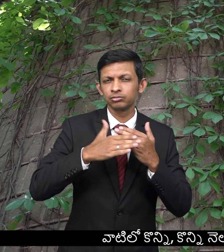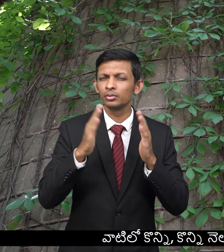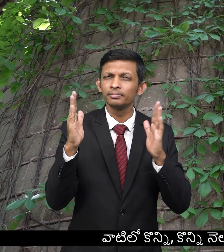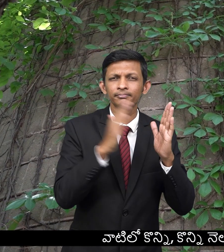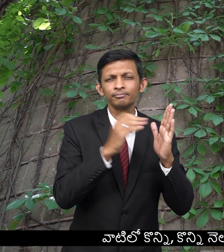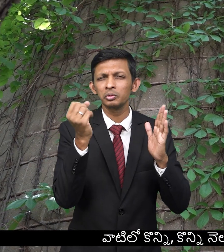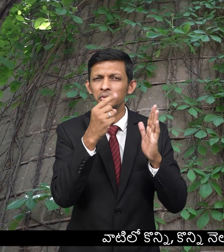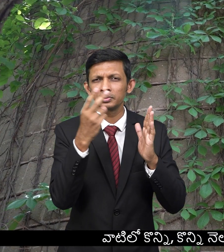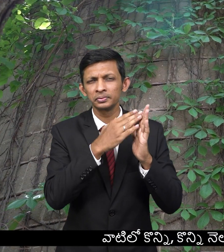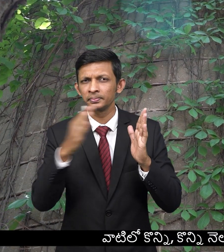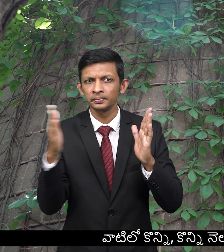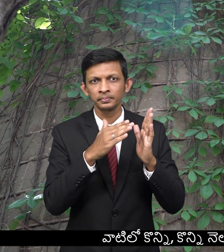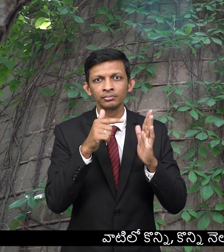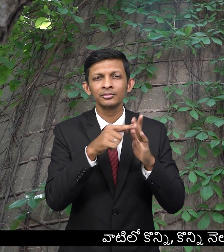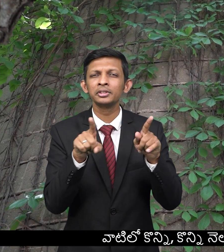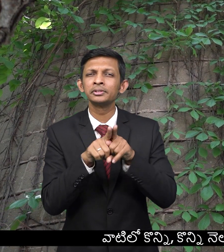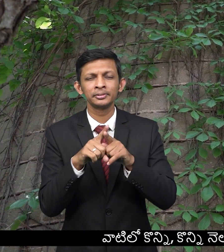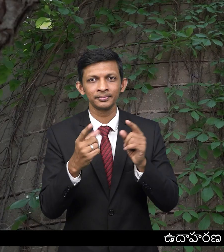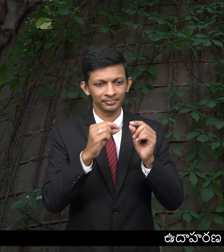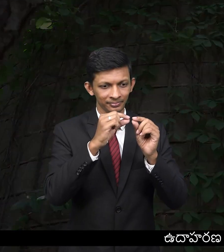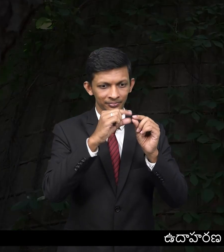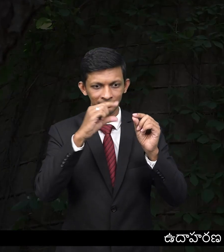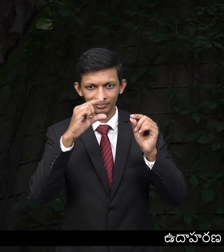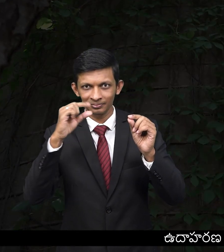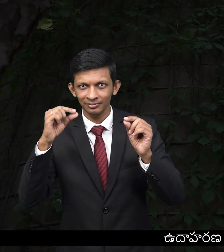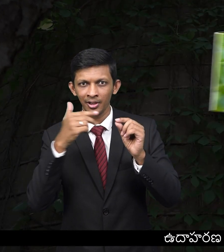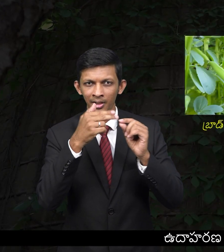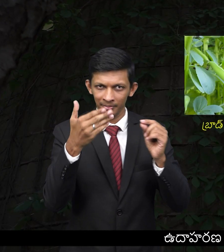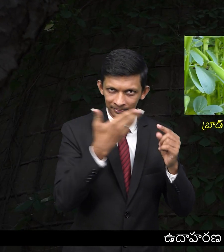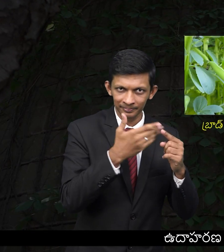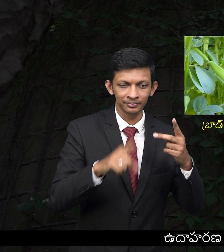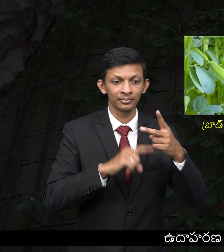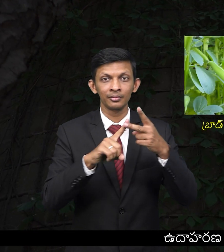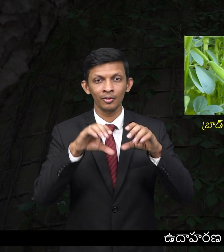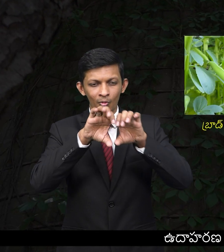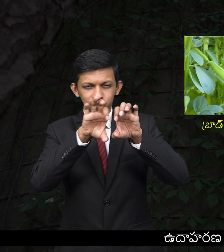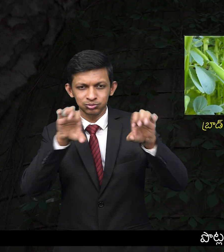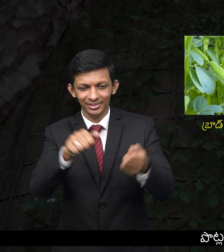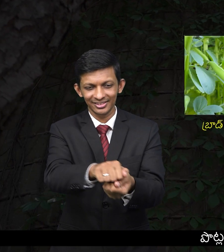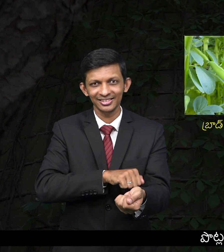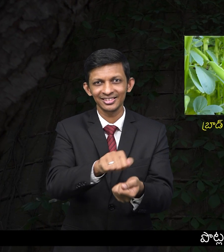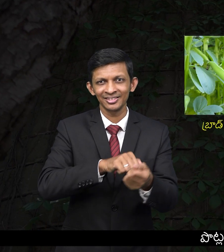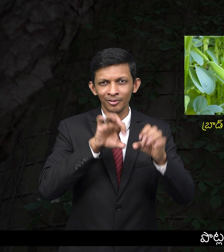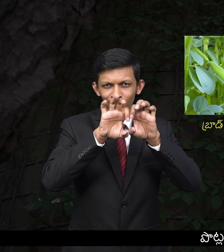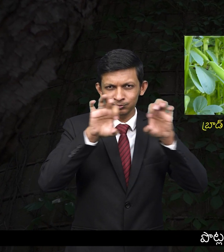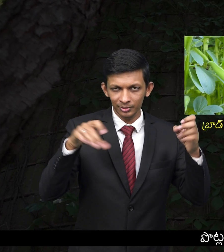వాటిలో కొన్ని నెలలు మాత్రమే జీవిస్తాయి. ఉదాహరణ అనుములు,